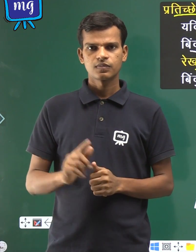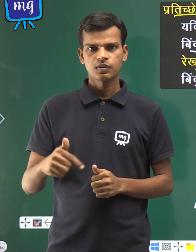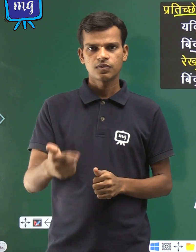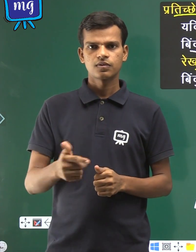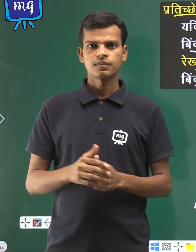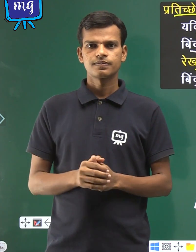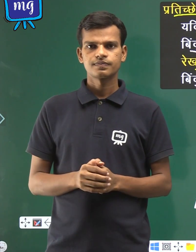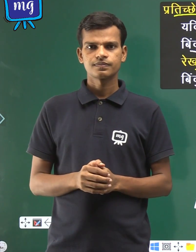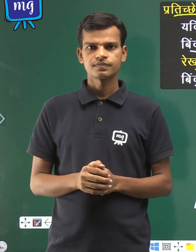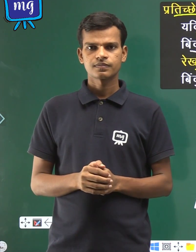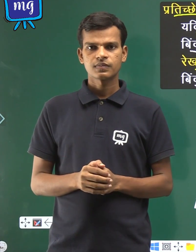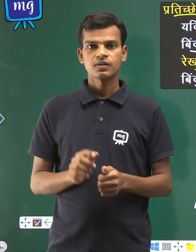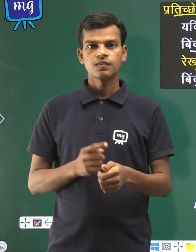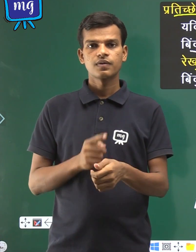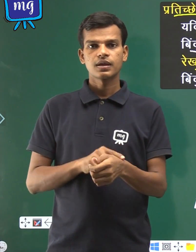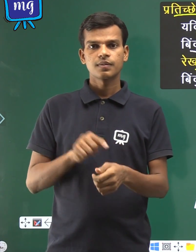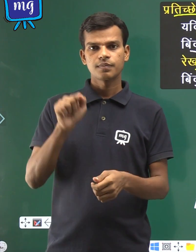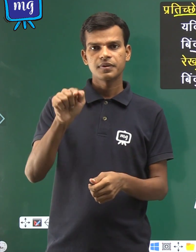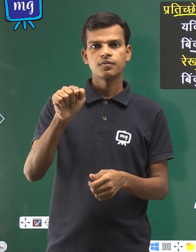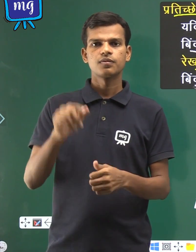और वह बिंदु